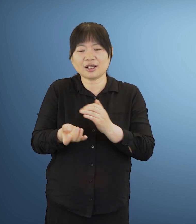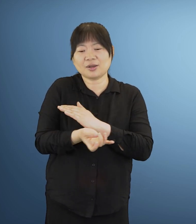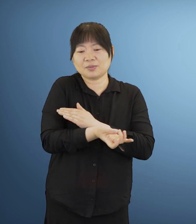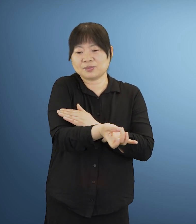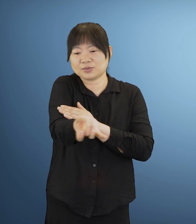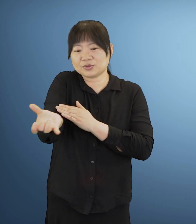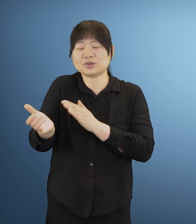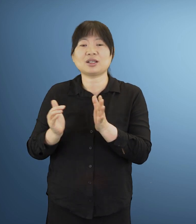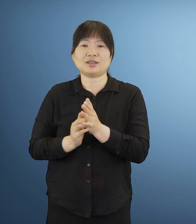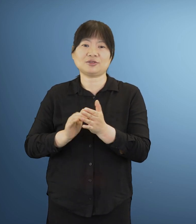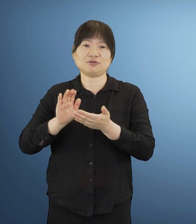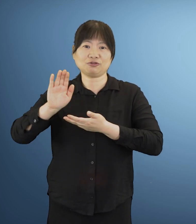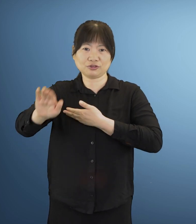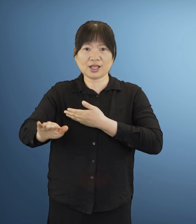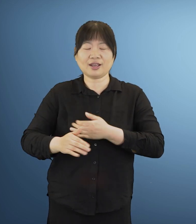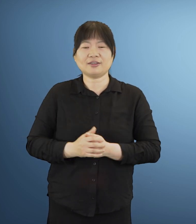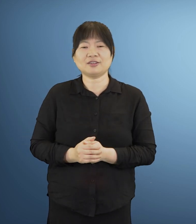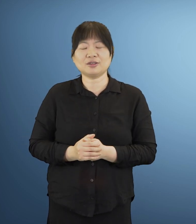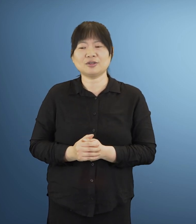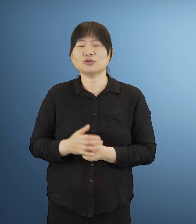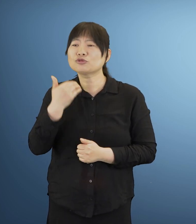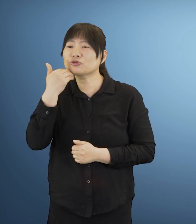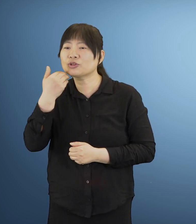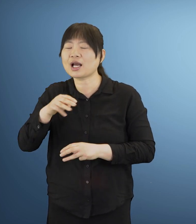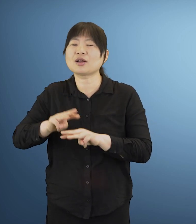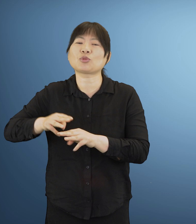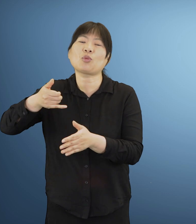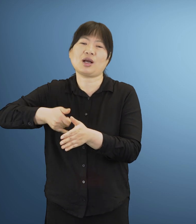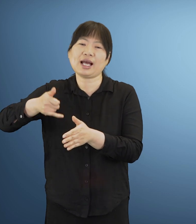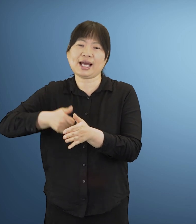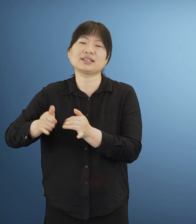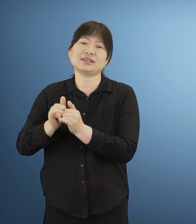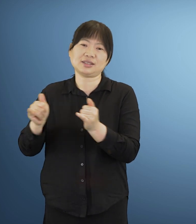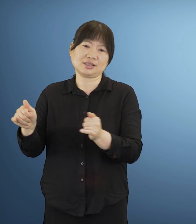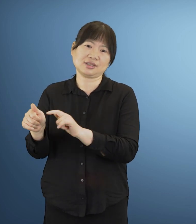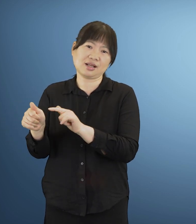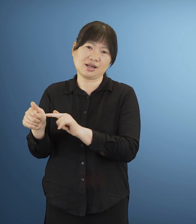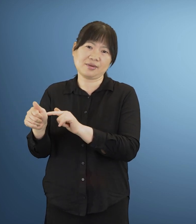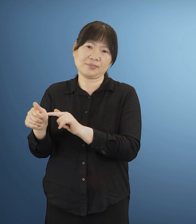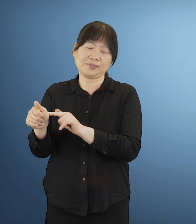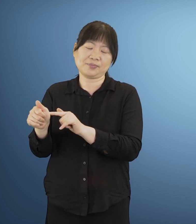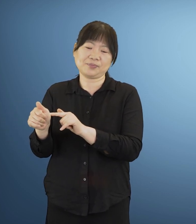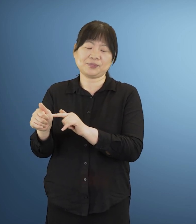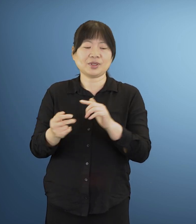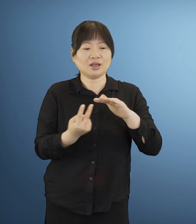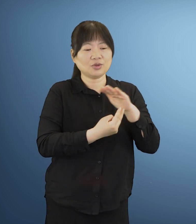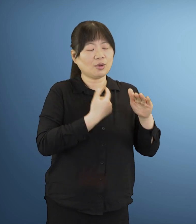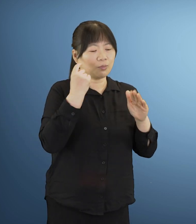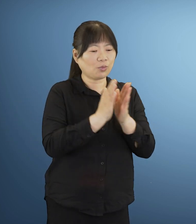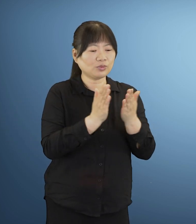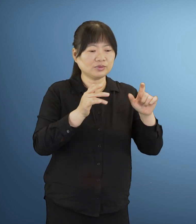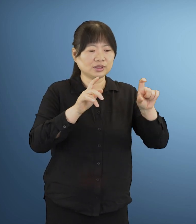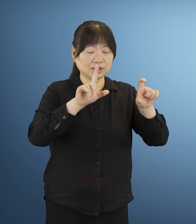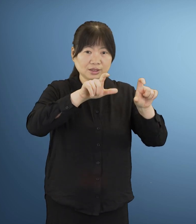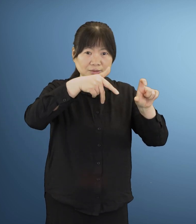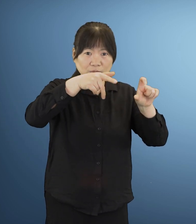나가서, 여기 씨 뿌리는 자는 어쨌든 농부를 얘기하겠죠. 그런데 여러분, 요한복음 15장에 보면